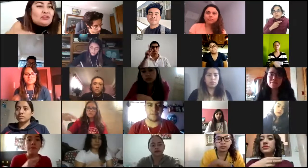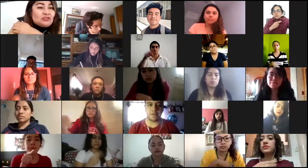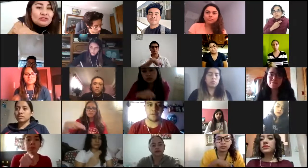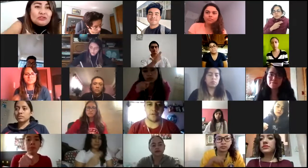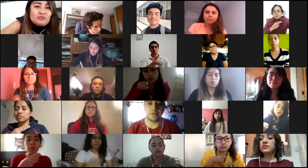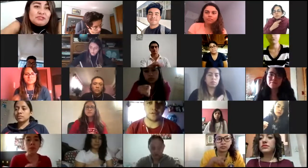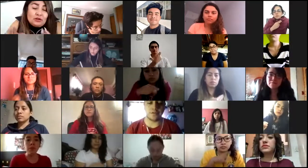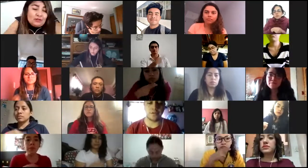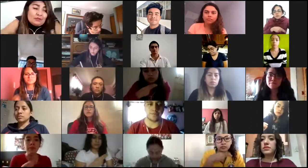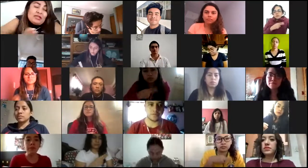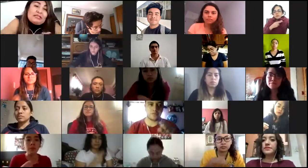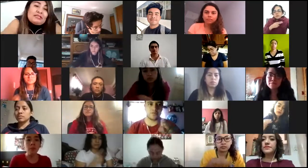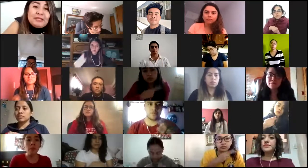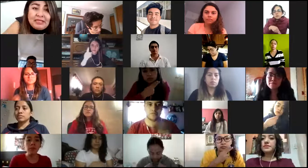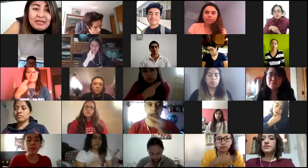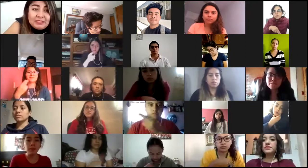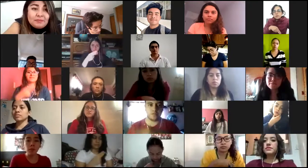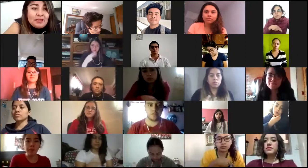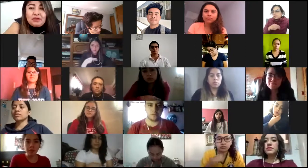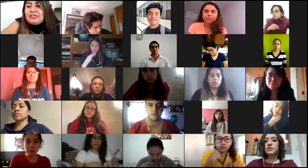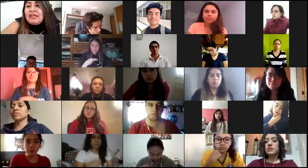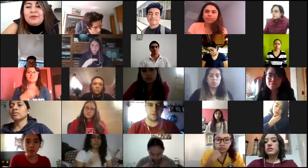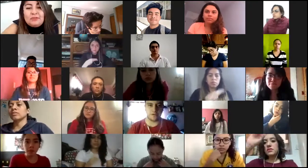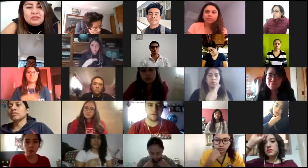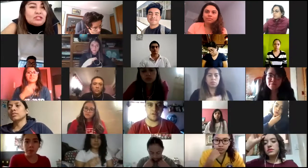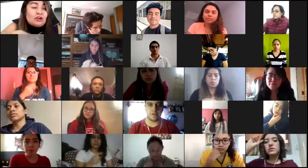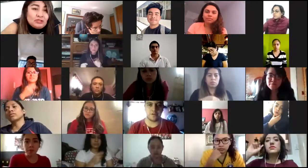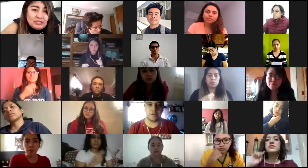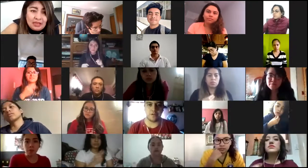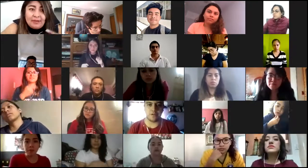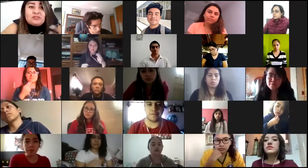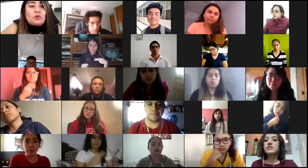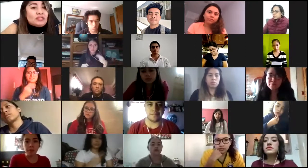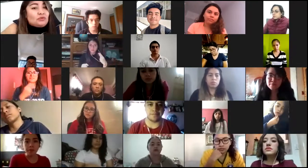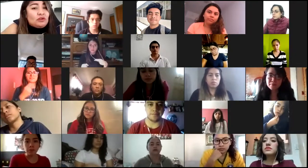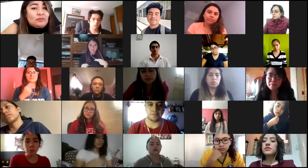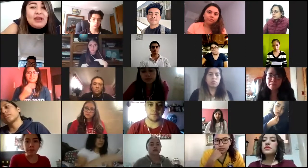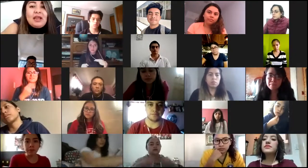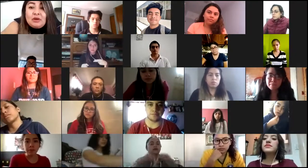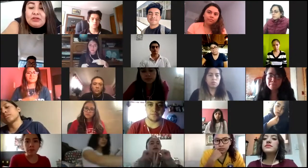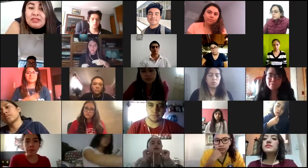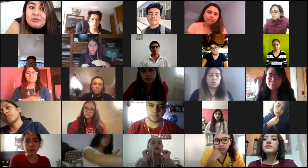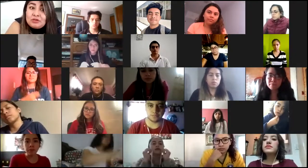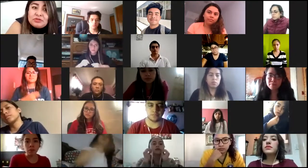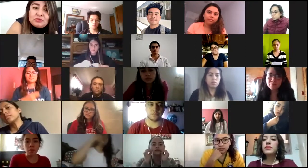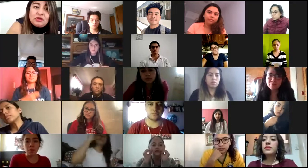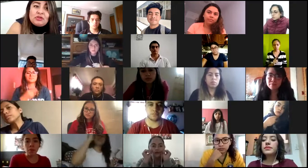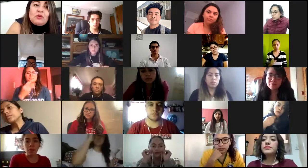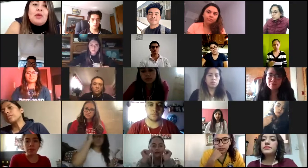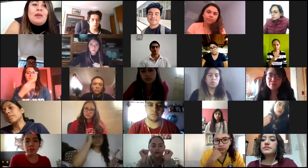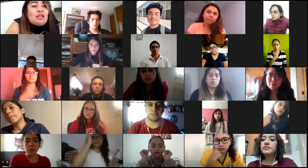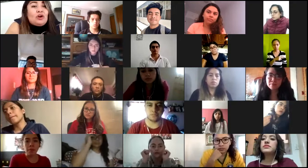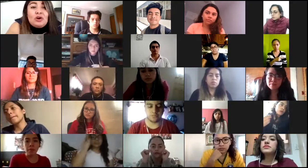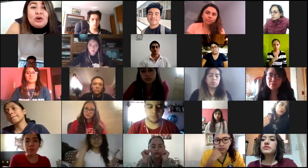ya nosotros, si lo vamos a interpretar al español, ya le podemos decir cómo te llamas o cuál es tu nombre cuando le damos voz a un